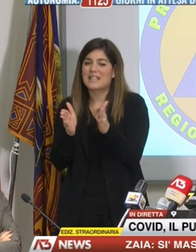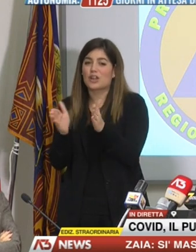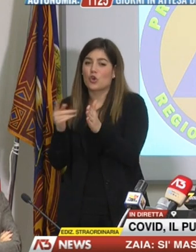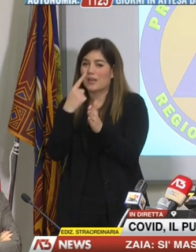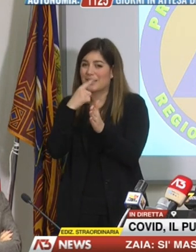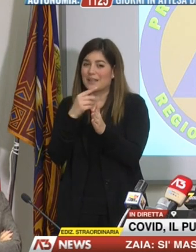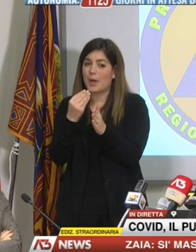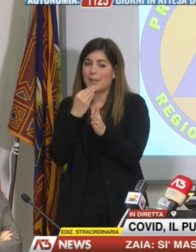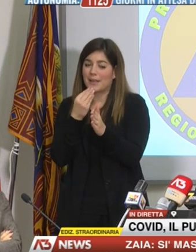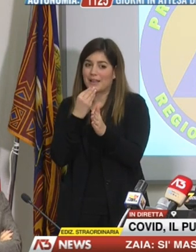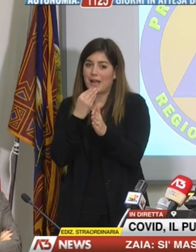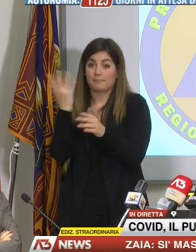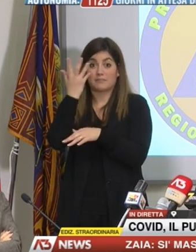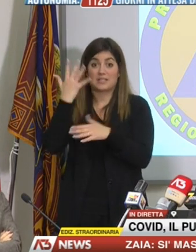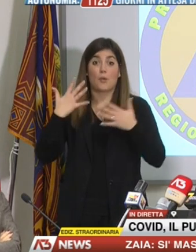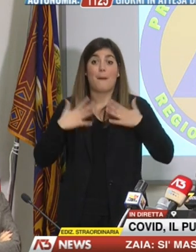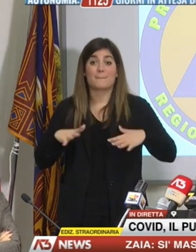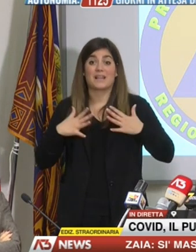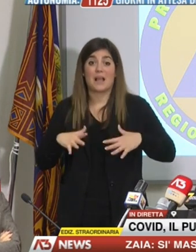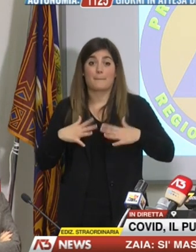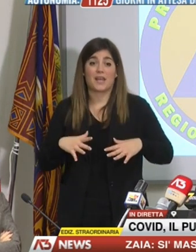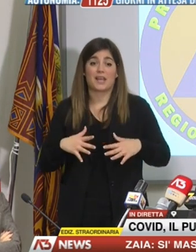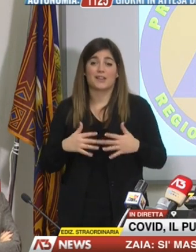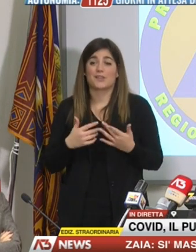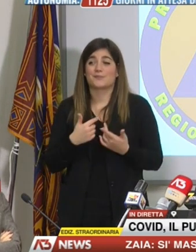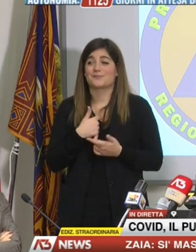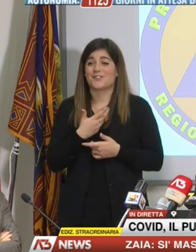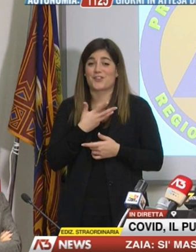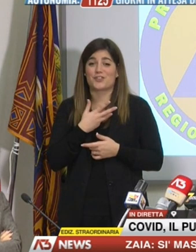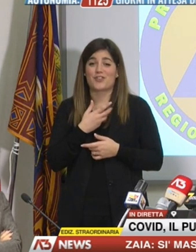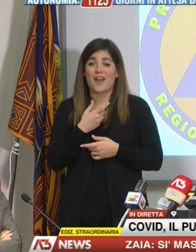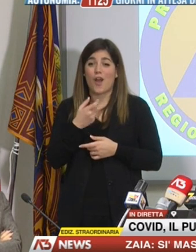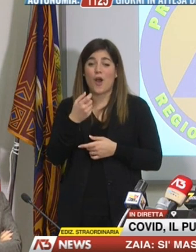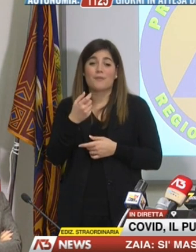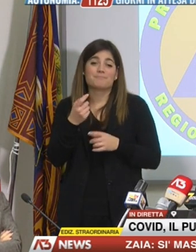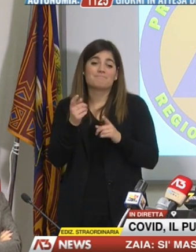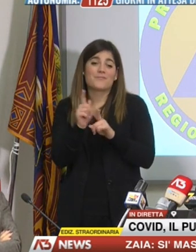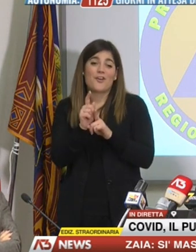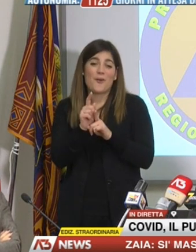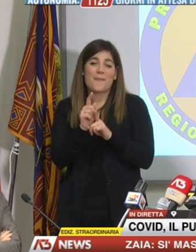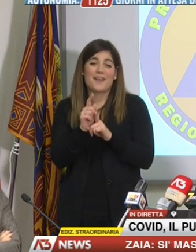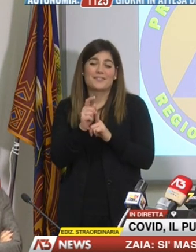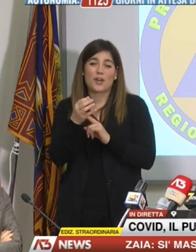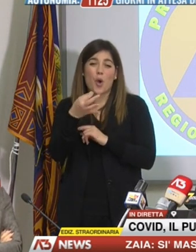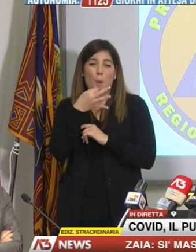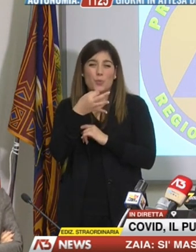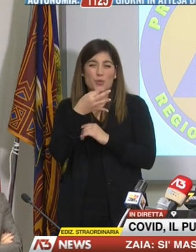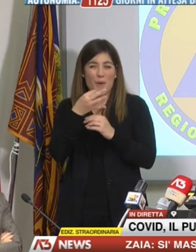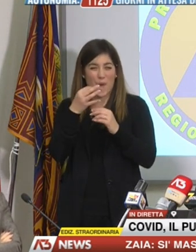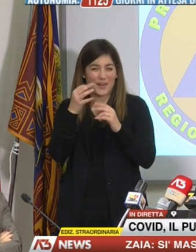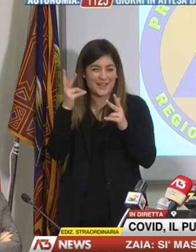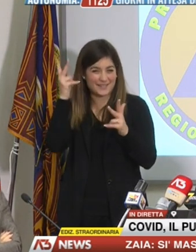uno dice, ma io devo farla comprare solo. La comunione devo fare. L'abbigliamento nuovo alla famiglia, cioè ovvio che ci